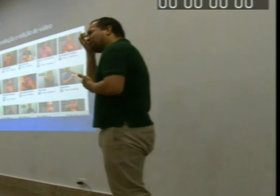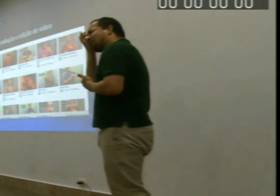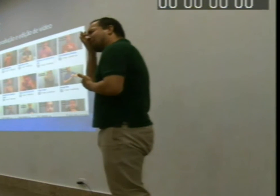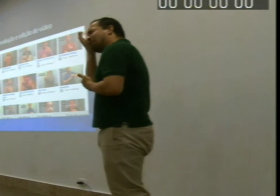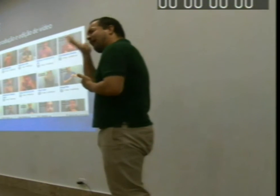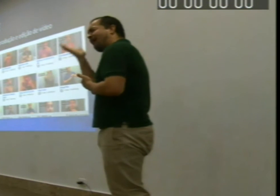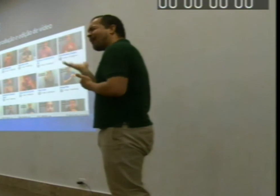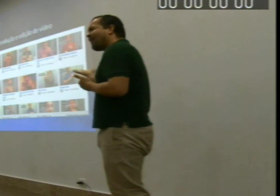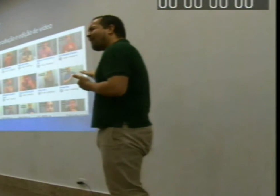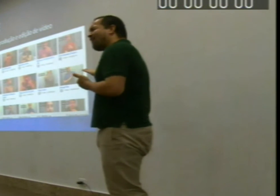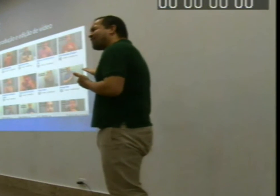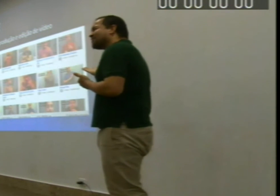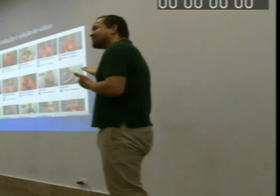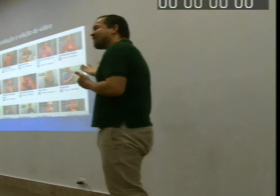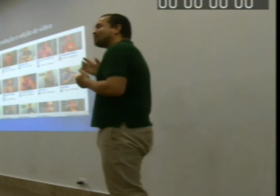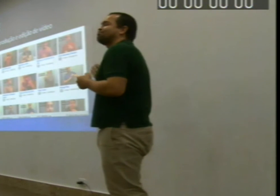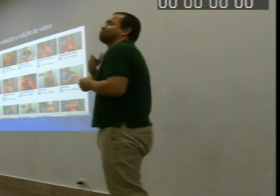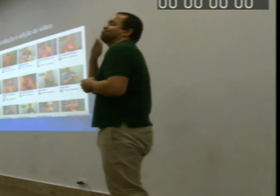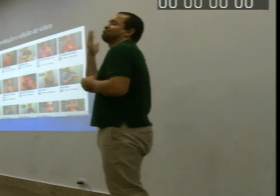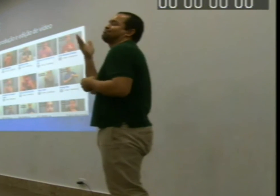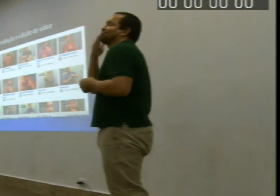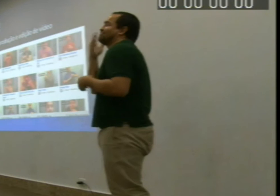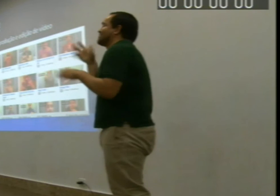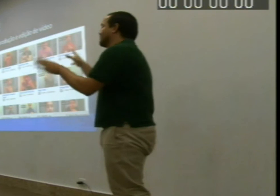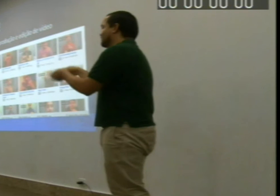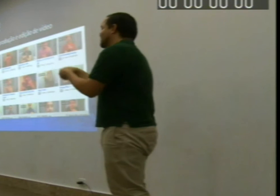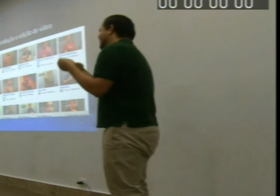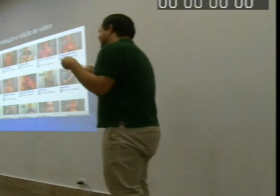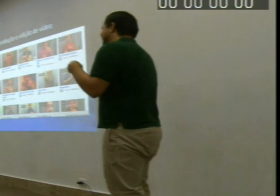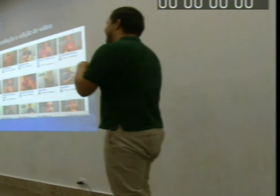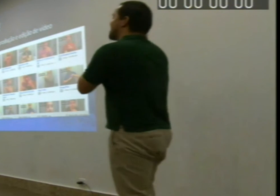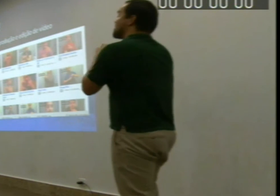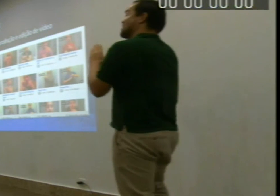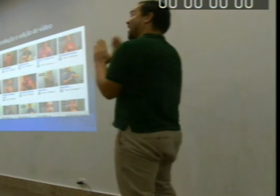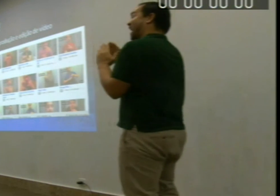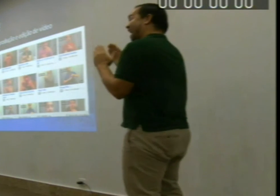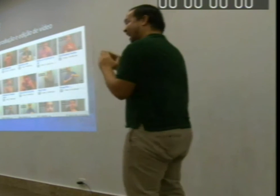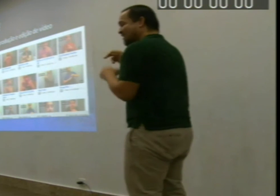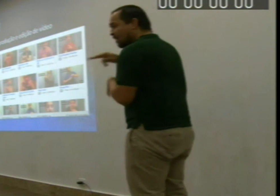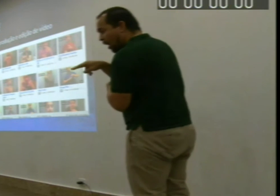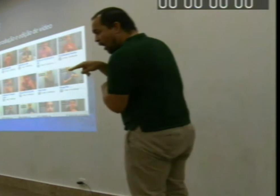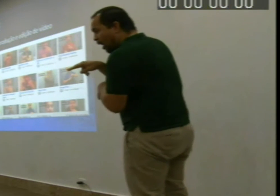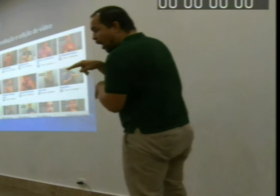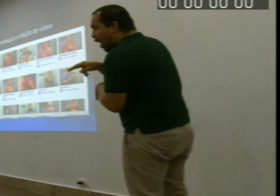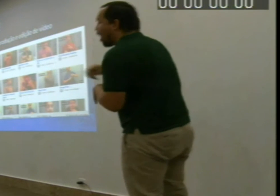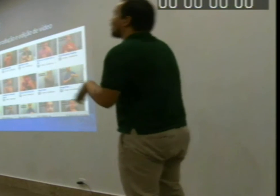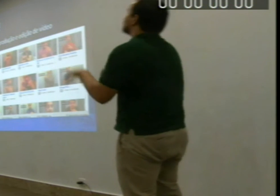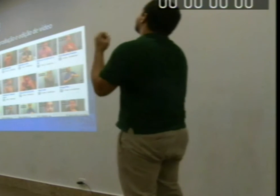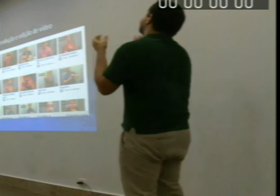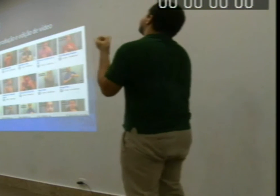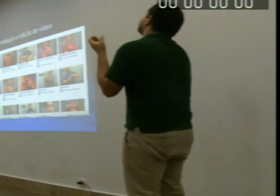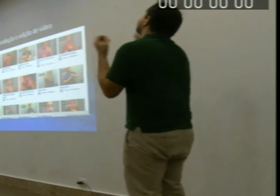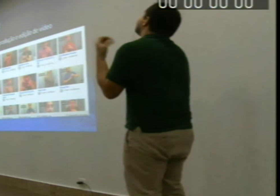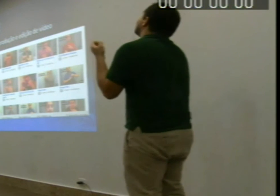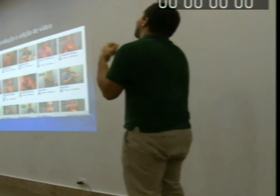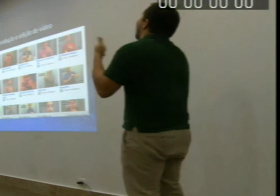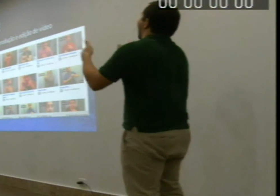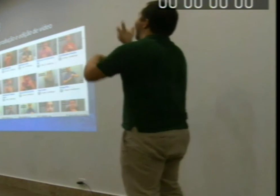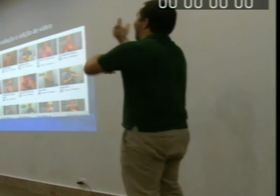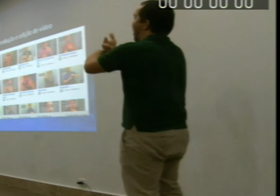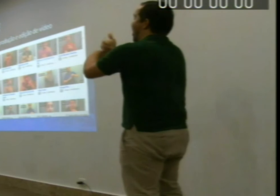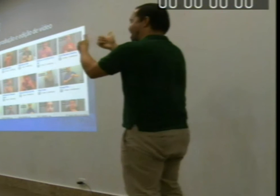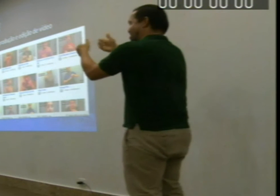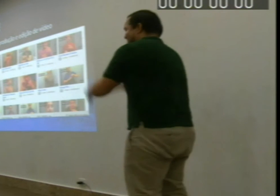pensei Nossa muito fácil P baba né Fácil Levei para casa olhei falei ah